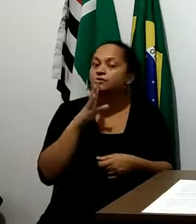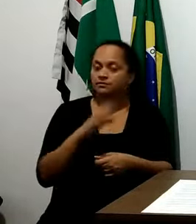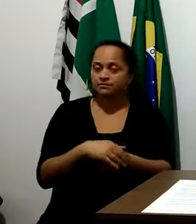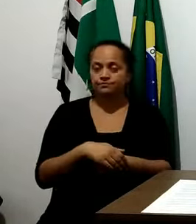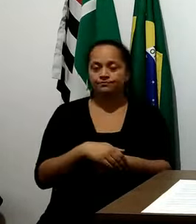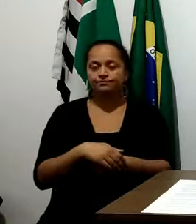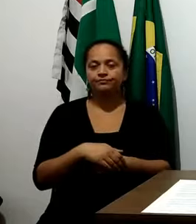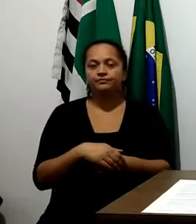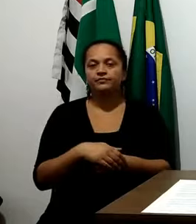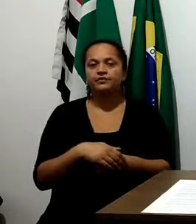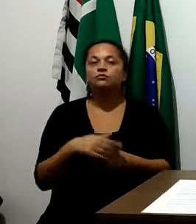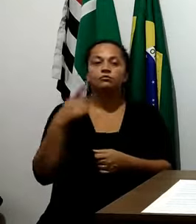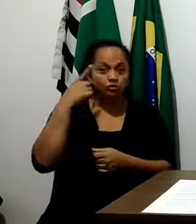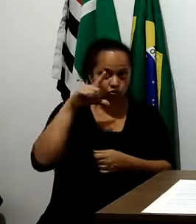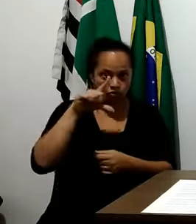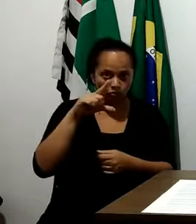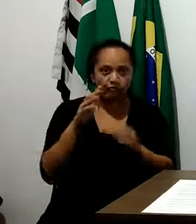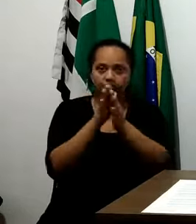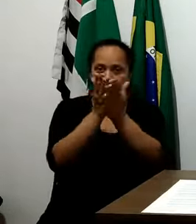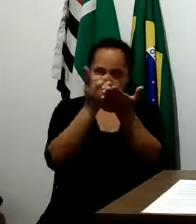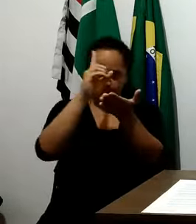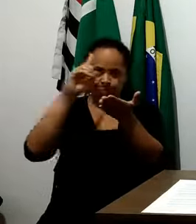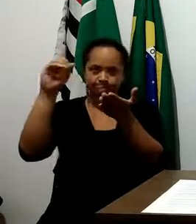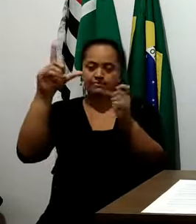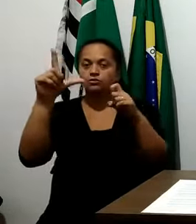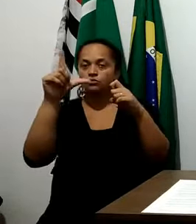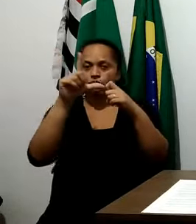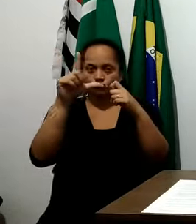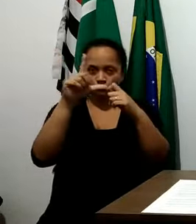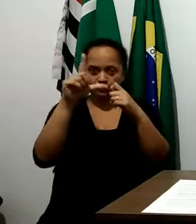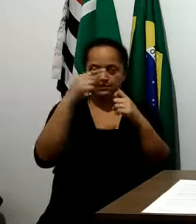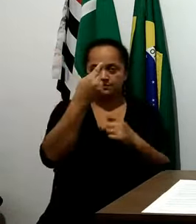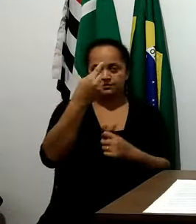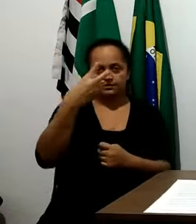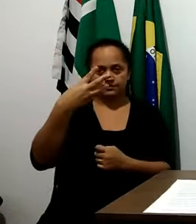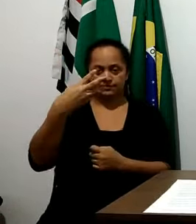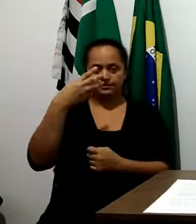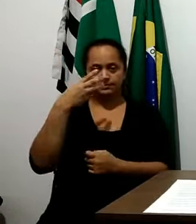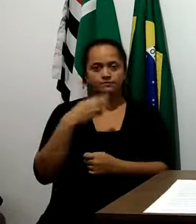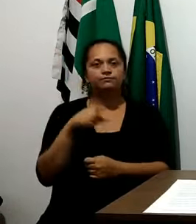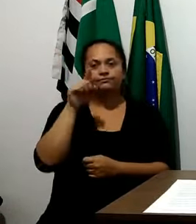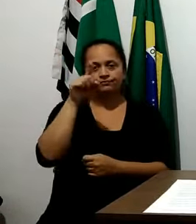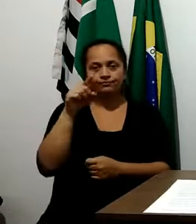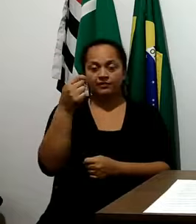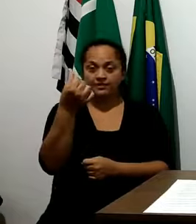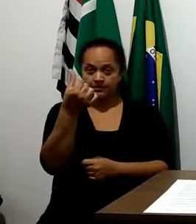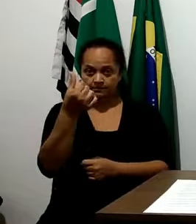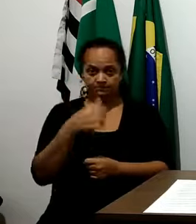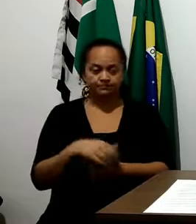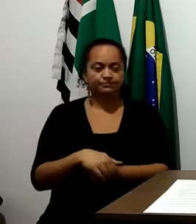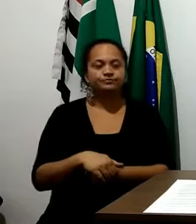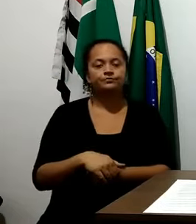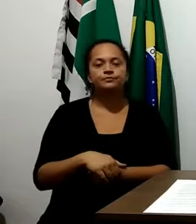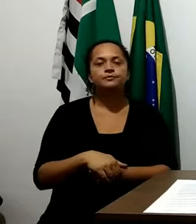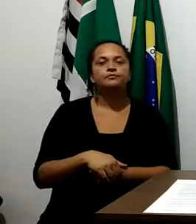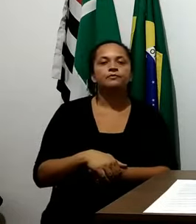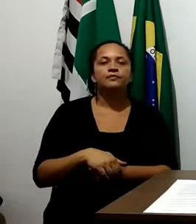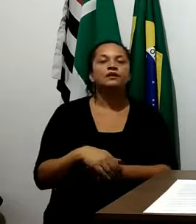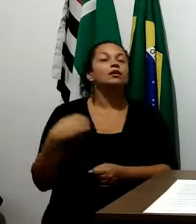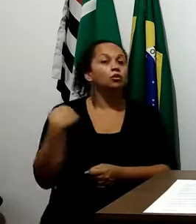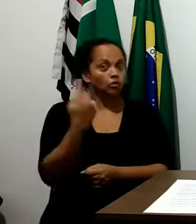Lucas e vamos entender o que Jesus está querendo nos dizer através desta parábola. Primeiro nós